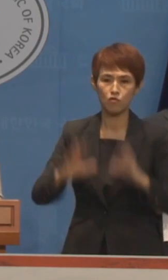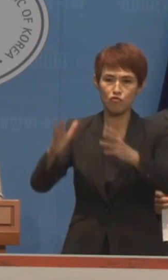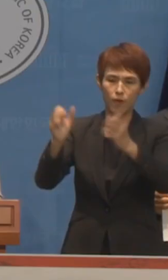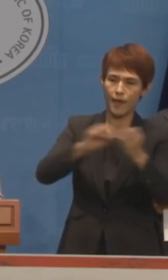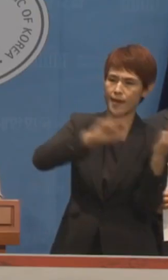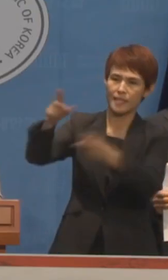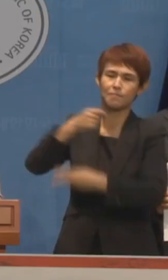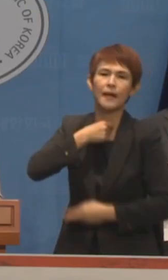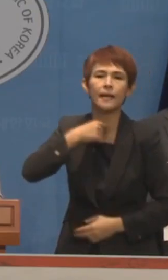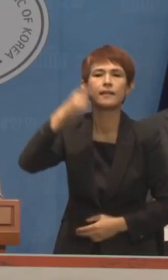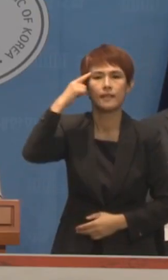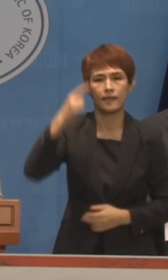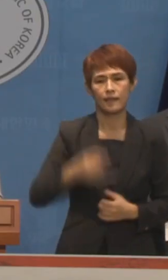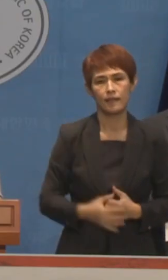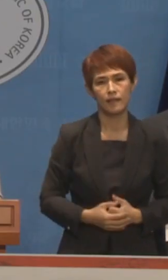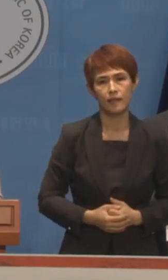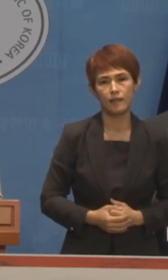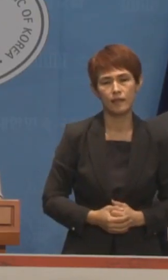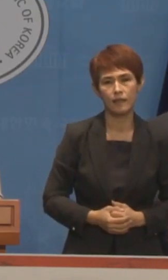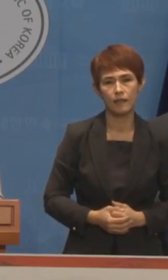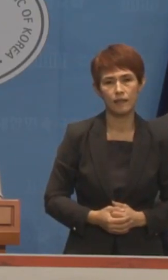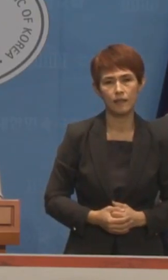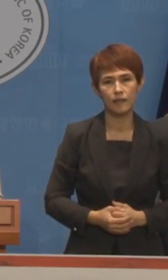보내고 싶다는 생각을 했습니다.